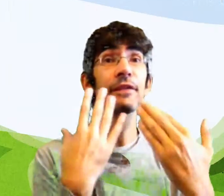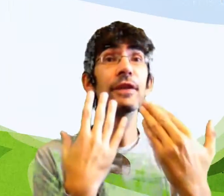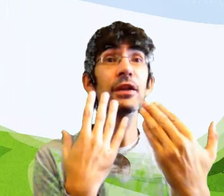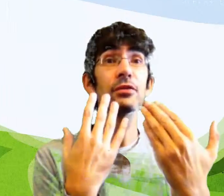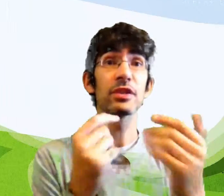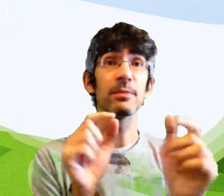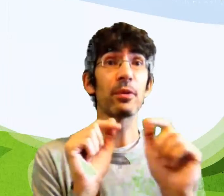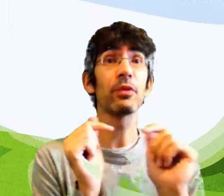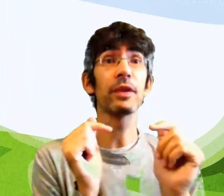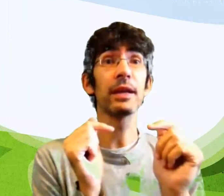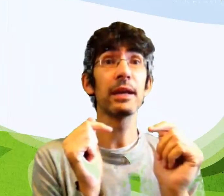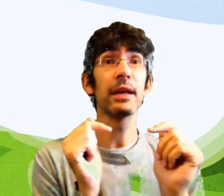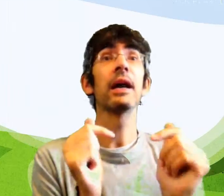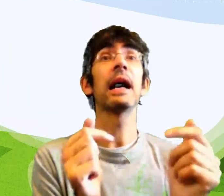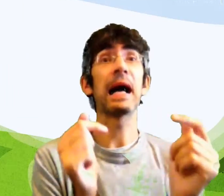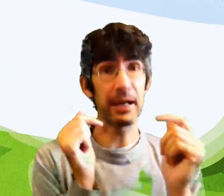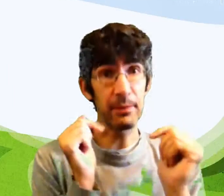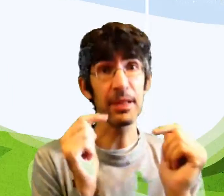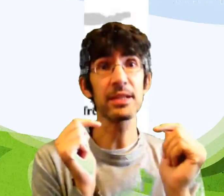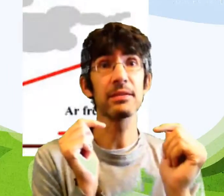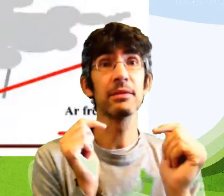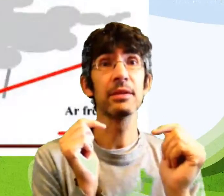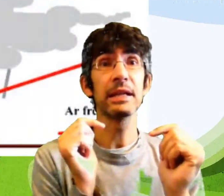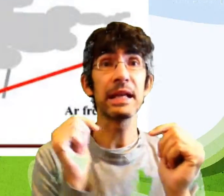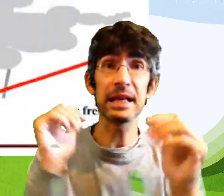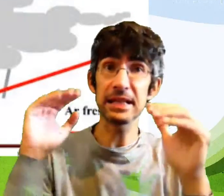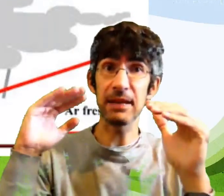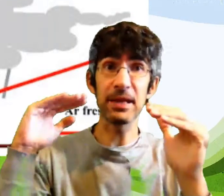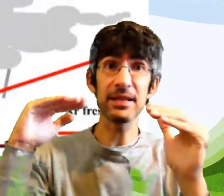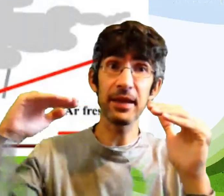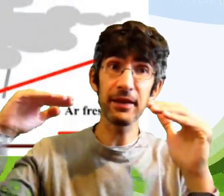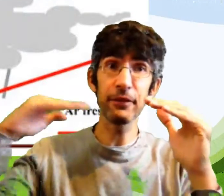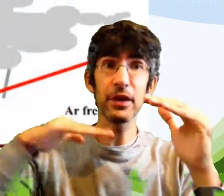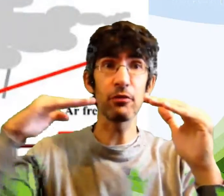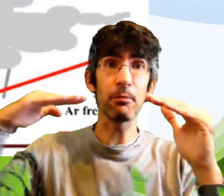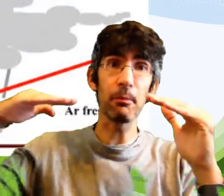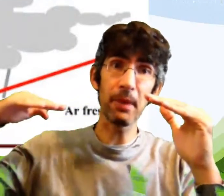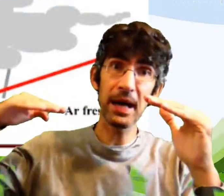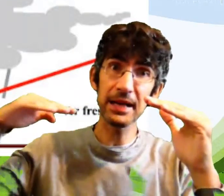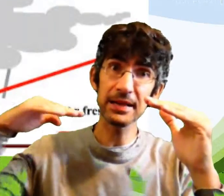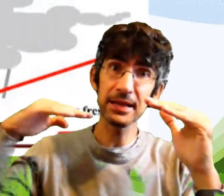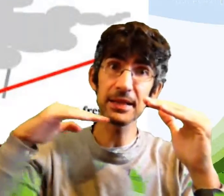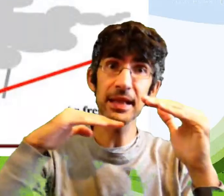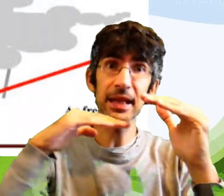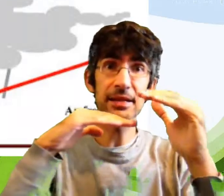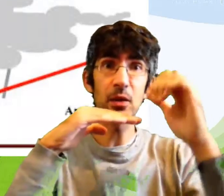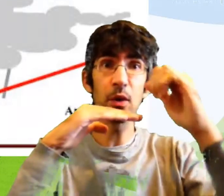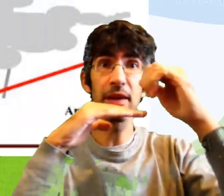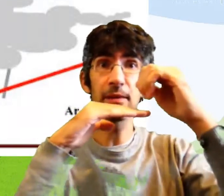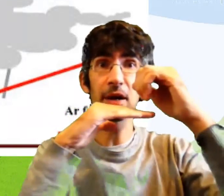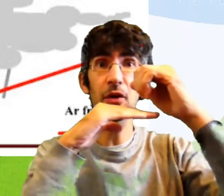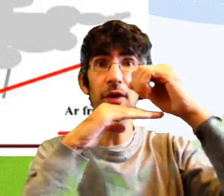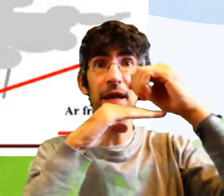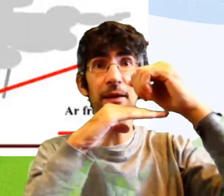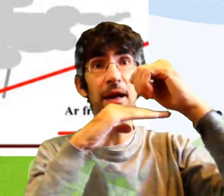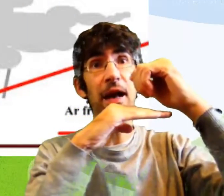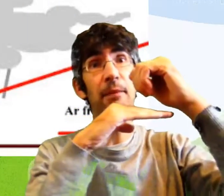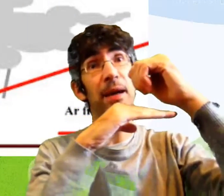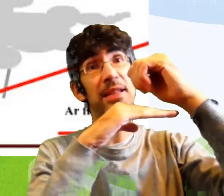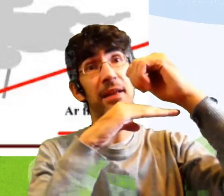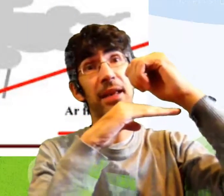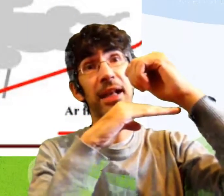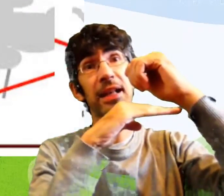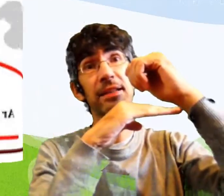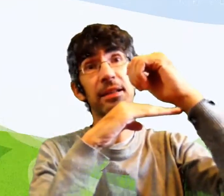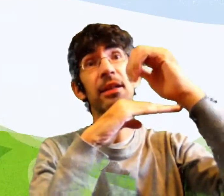el frente frío se produce al revés es la masa de aire frío más densa que se cuela debajo de